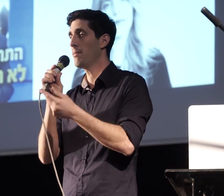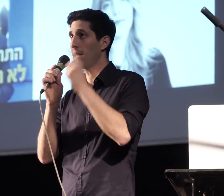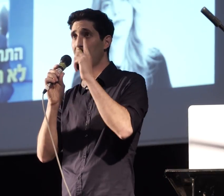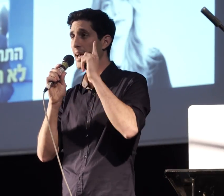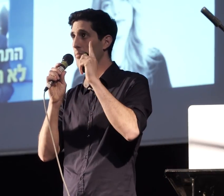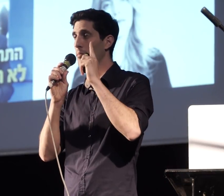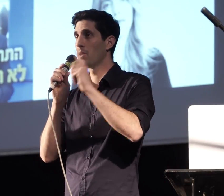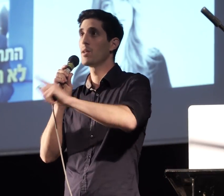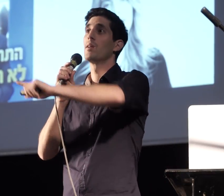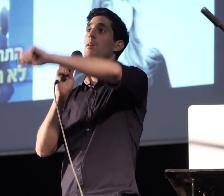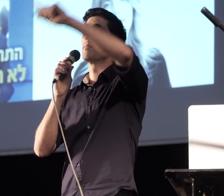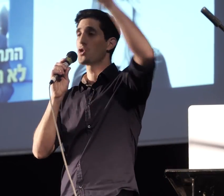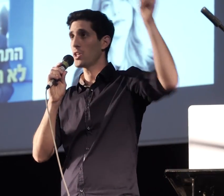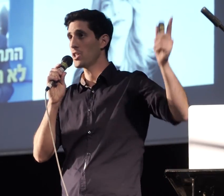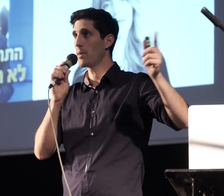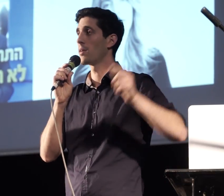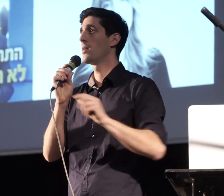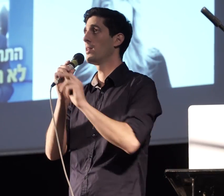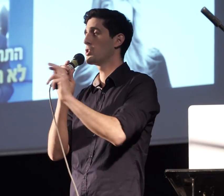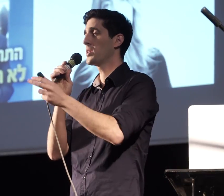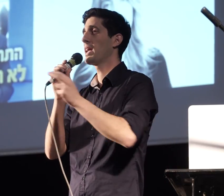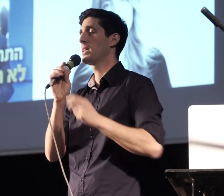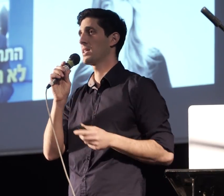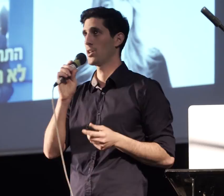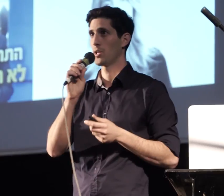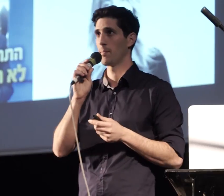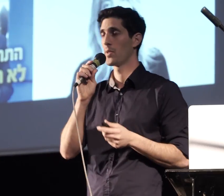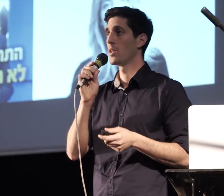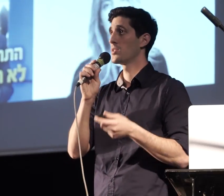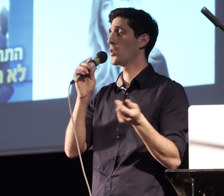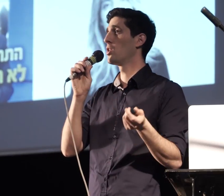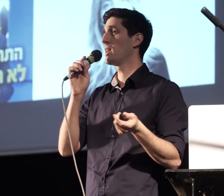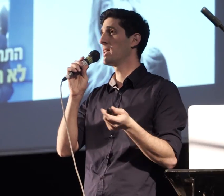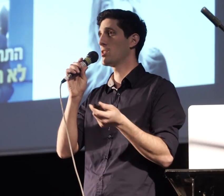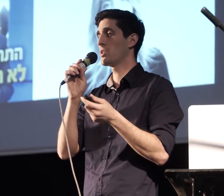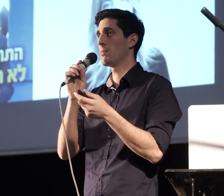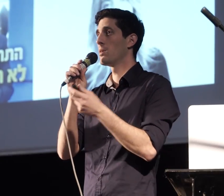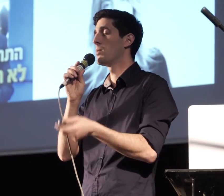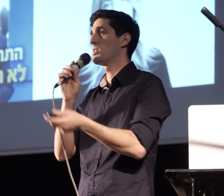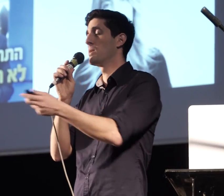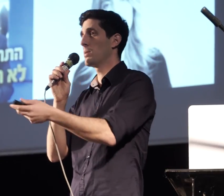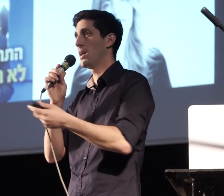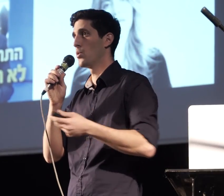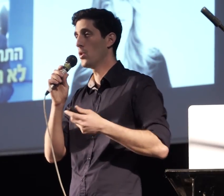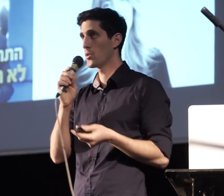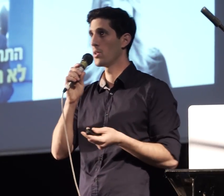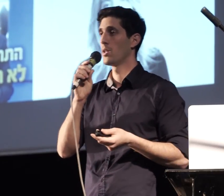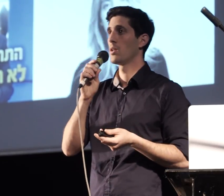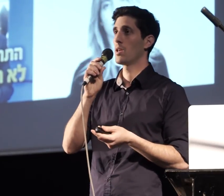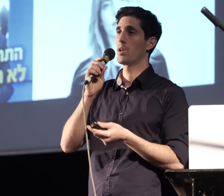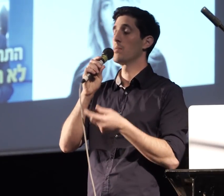לגרום להם, רק לאחד מהם, בשנה שלמה, לשנות הרגלי הצריכה שלהם. זה יכול להיות על ידי זה שאתם מזמינים אותם